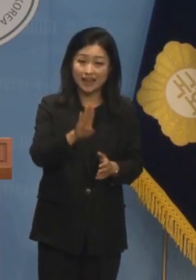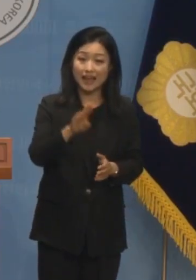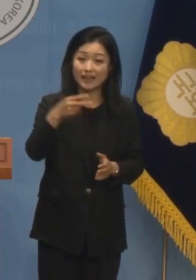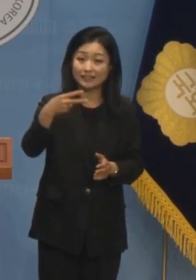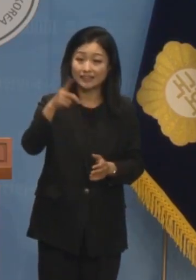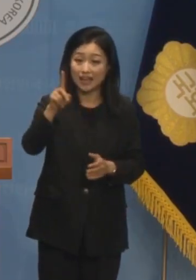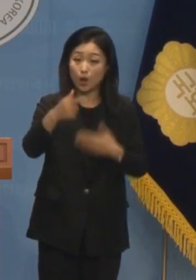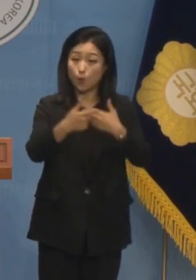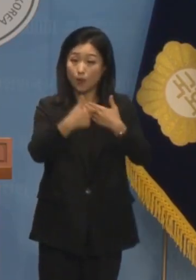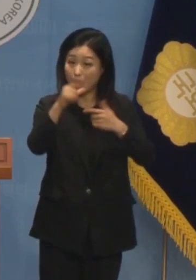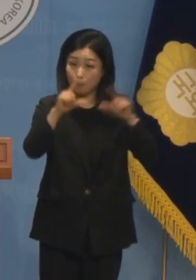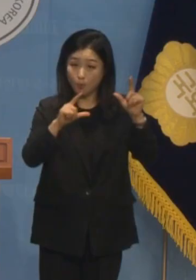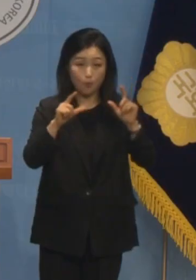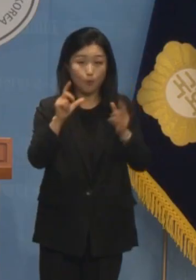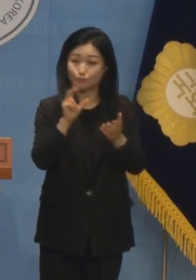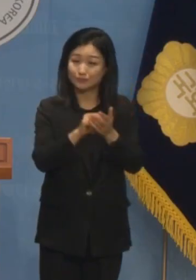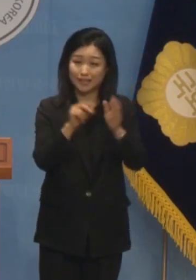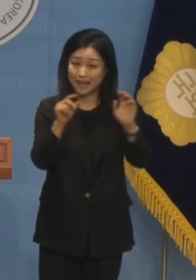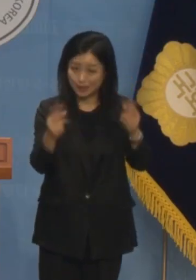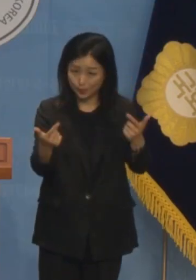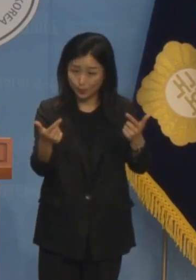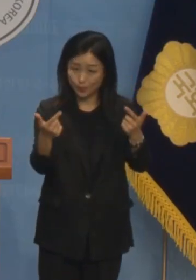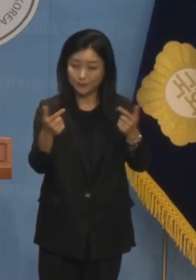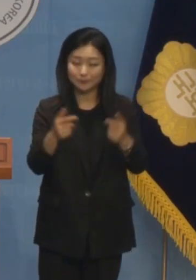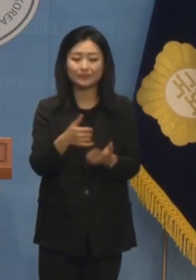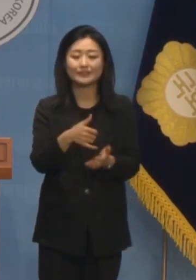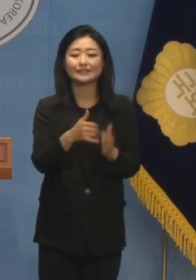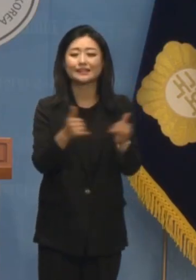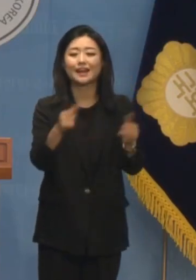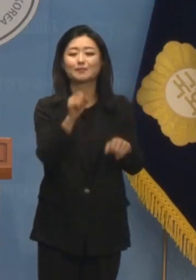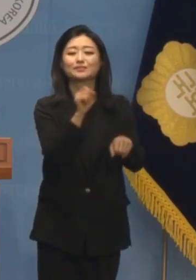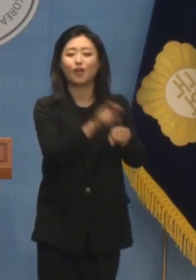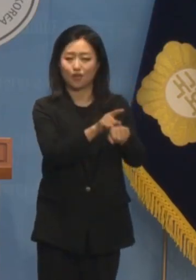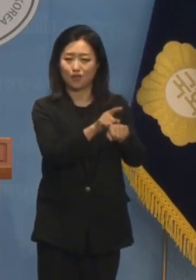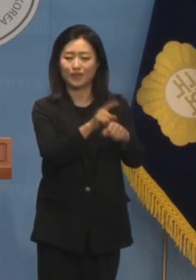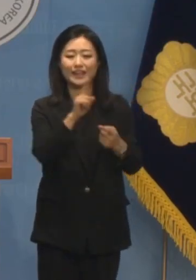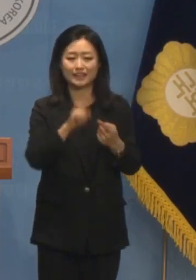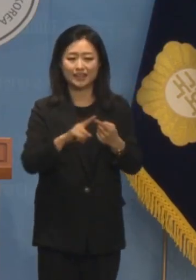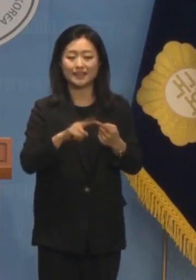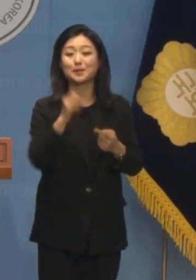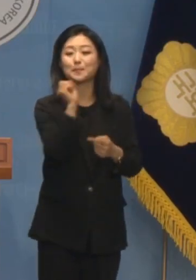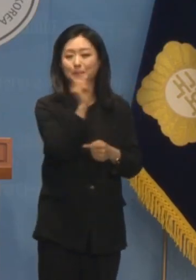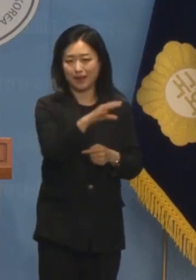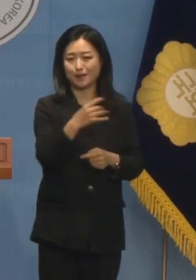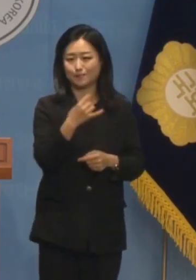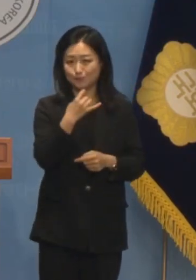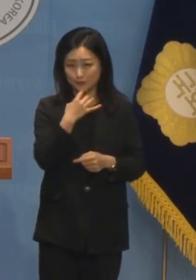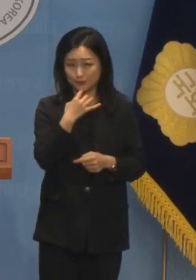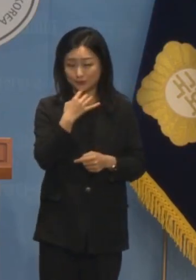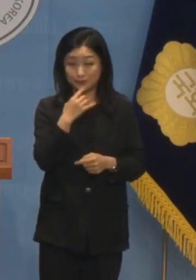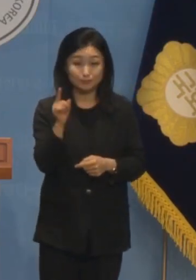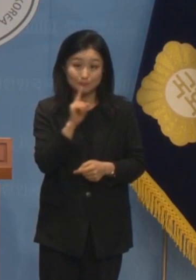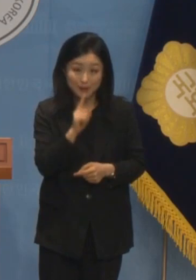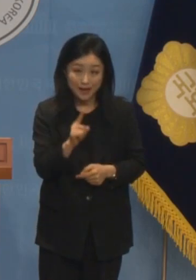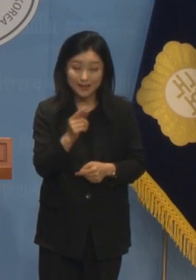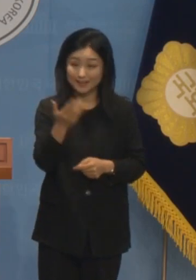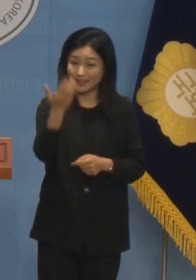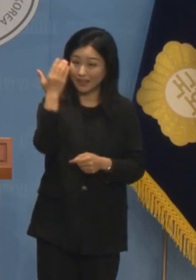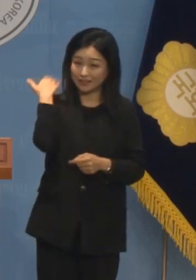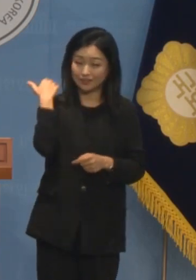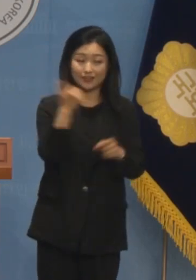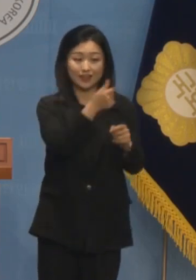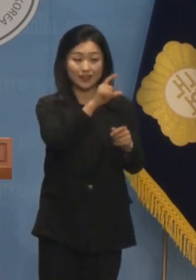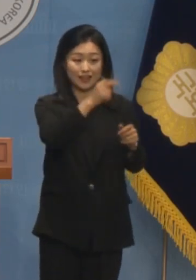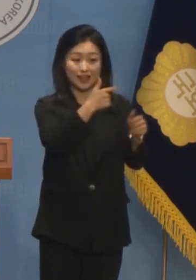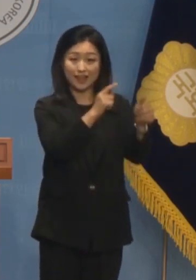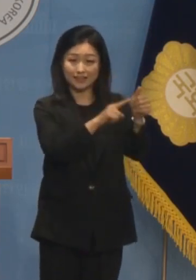얘기가 아닙니다. 굳이 따지면 인품에 관한 인상입니다. 조 대표는 이전에도 한 대표에